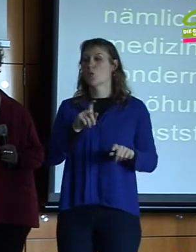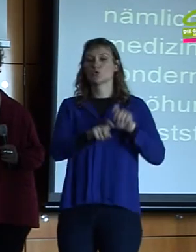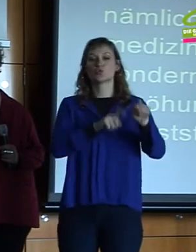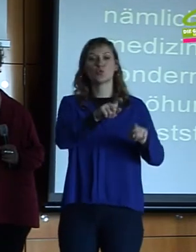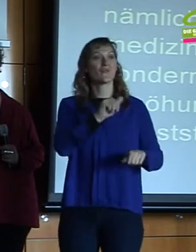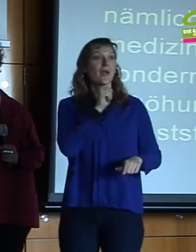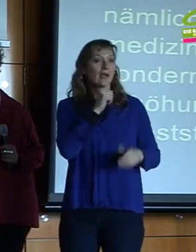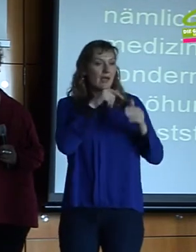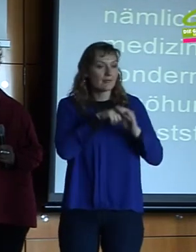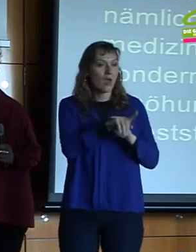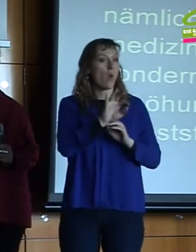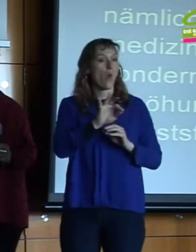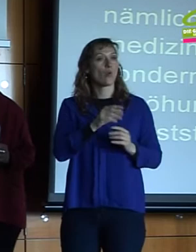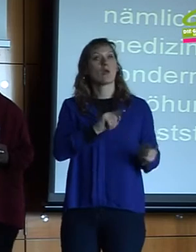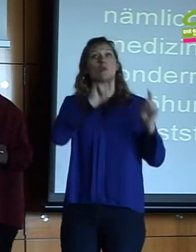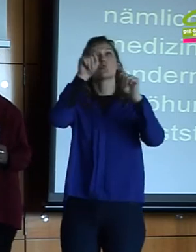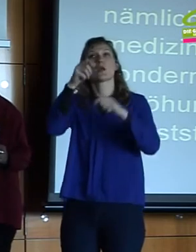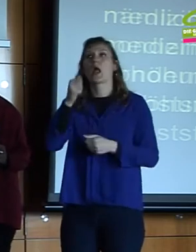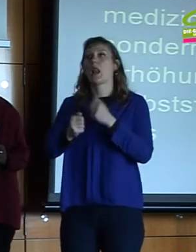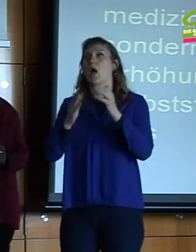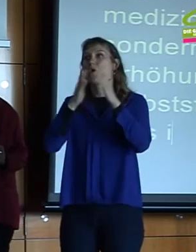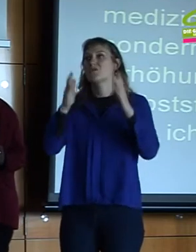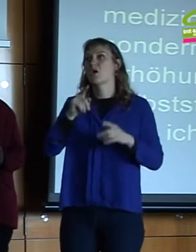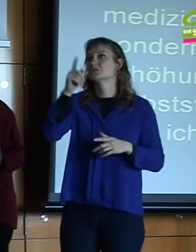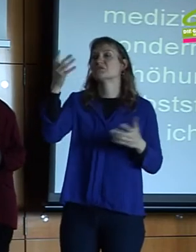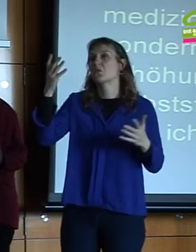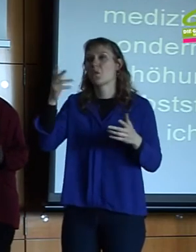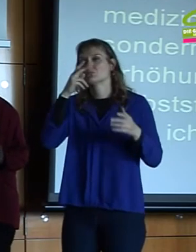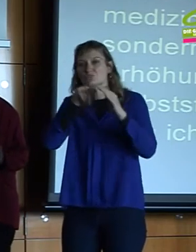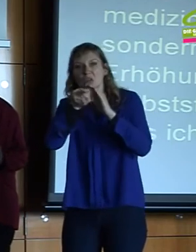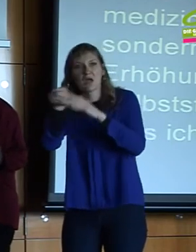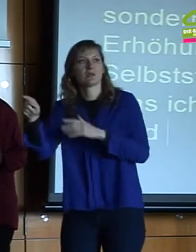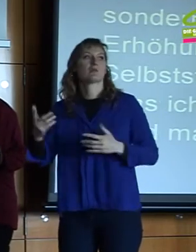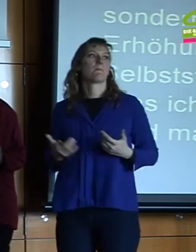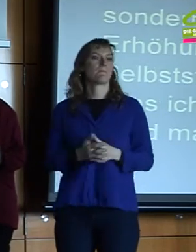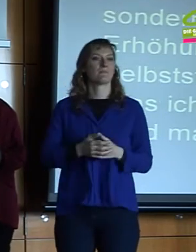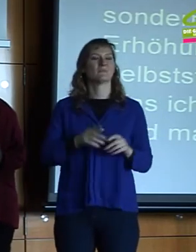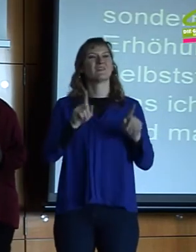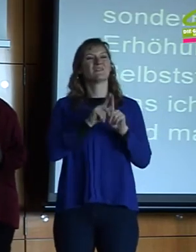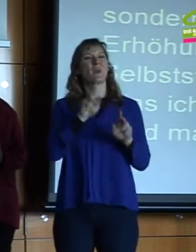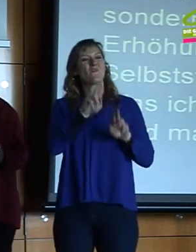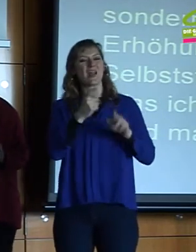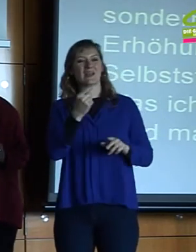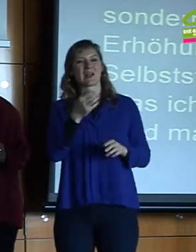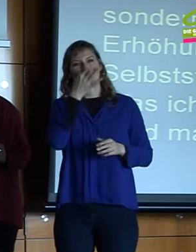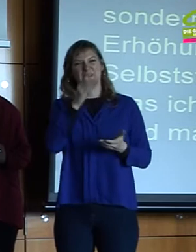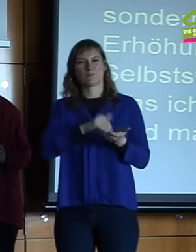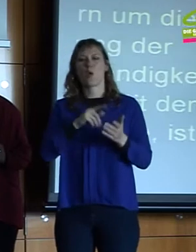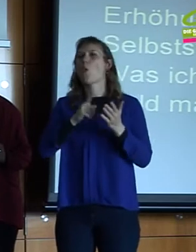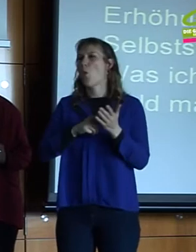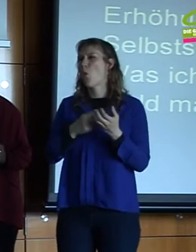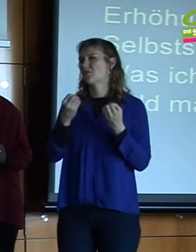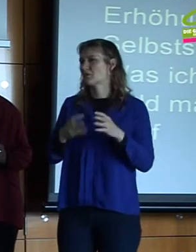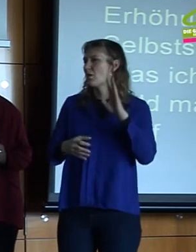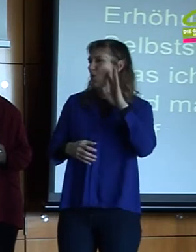Stufen sind, oder in ein Laufhaus trage, ist alles egal. In dem Sinn gibt es auch keinen Missbrauch des Pflegegeldes. Wie so oft behauptet